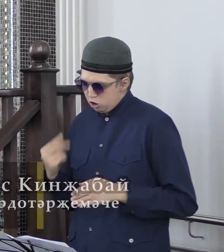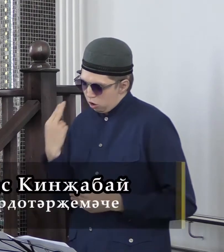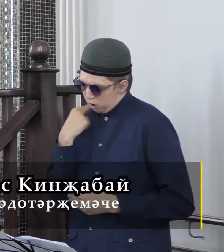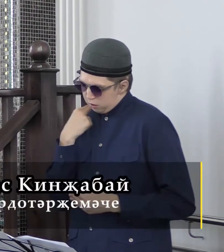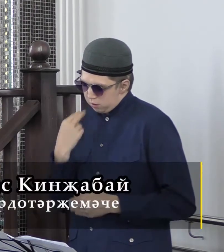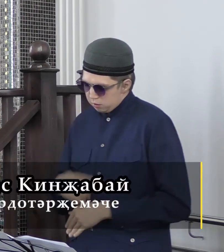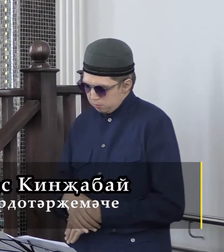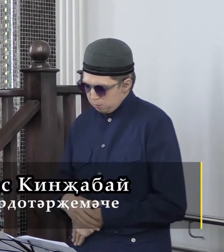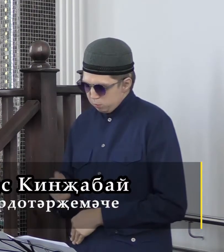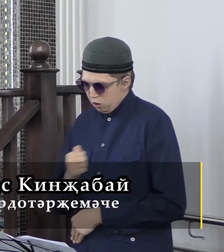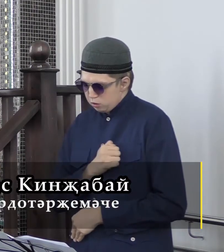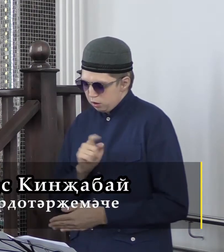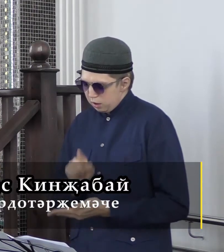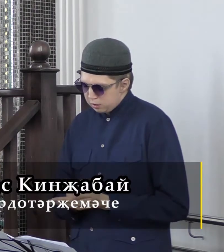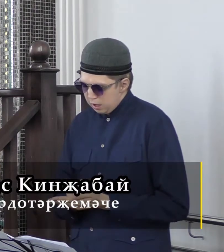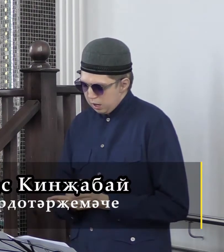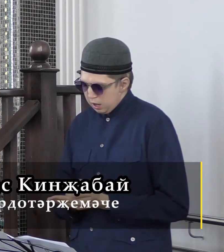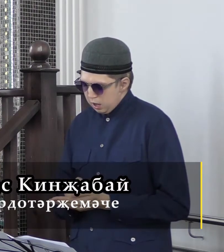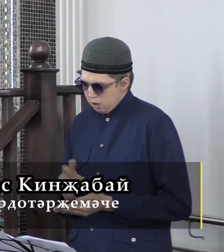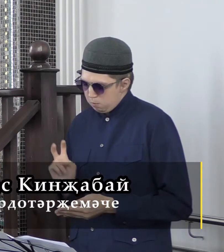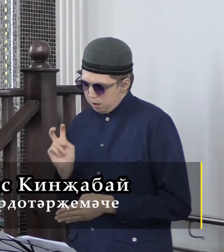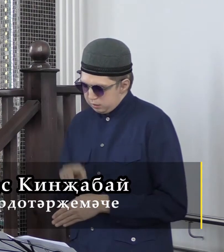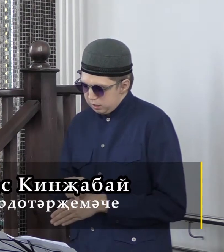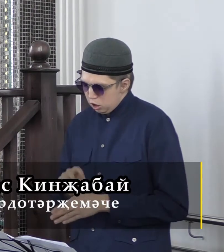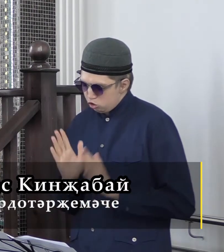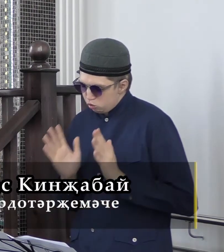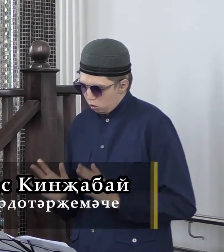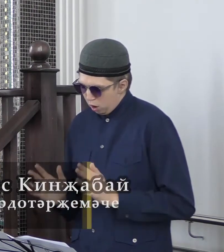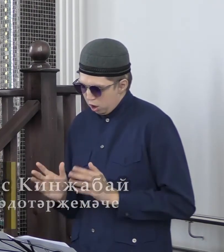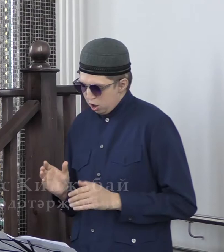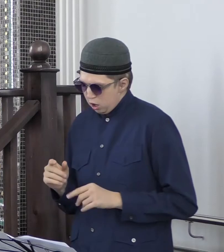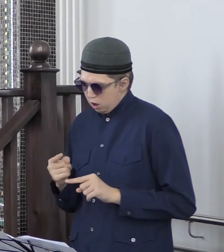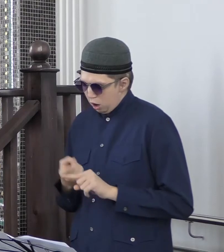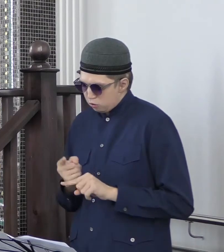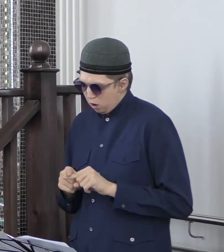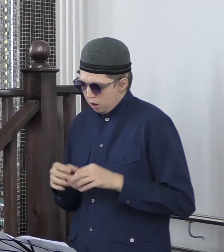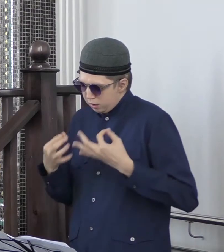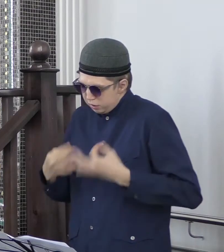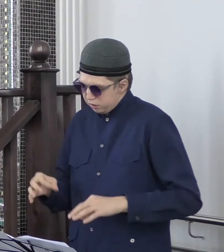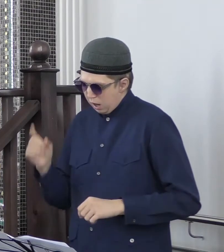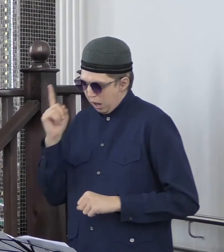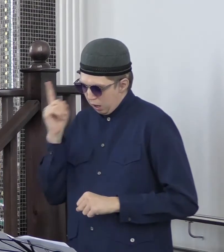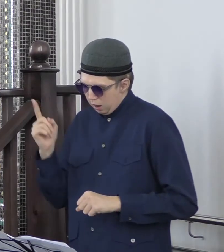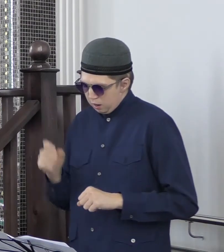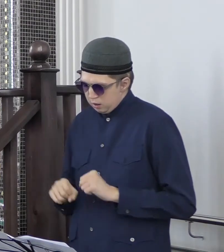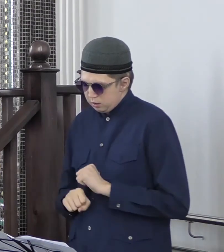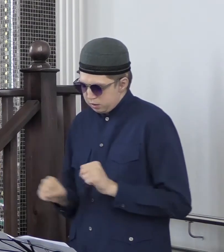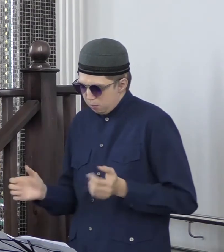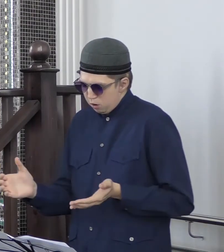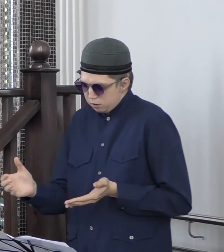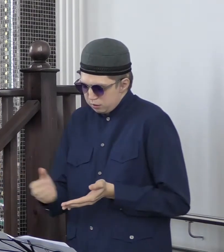етесіз. Дүниенде ол өзіңіздің болған күнәһларыңызды күн сайын, апта сайын чистартып, яңартып